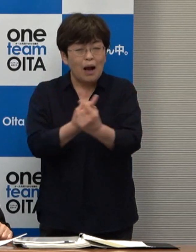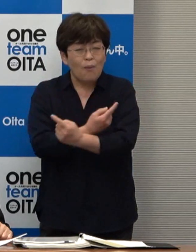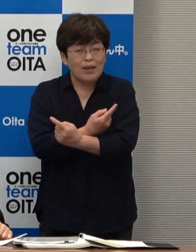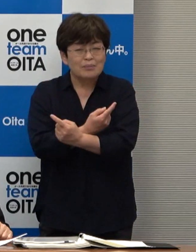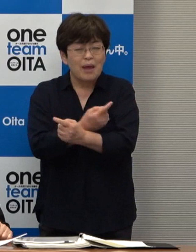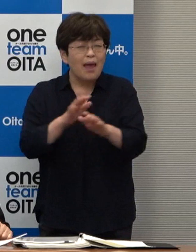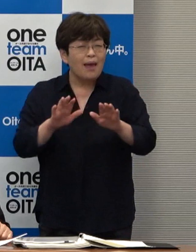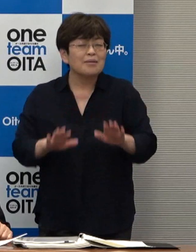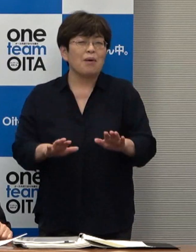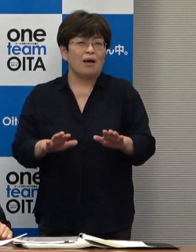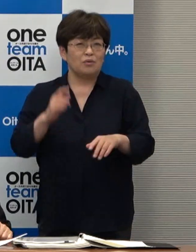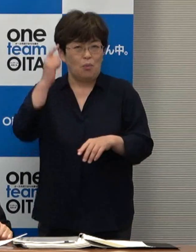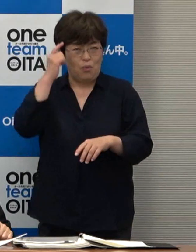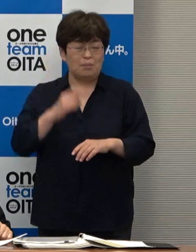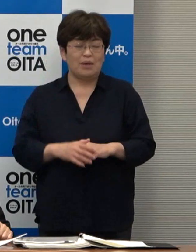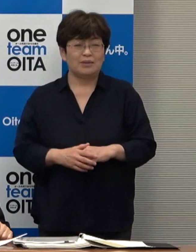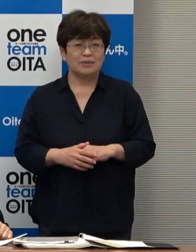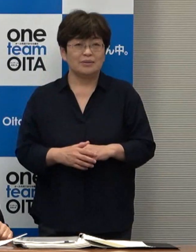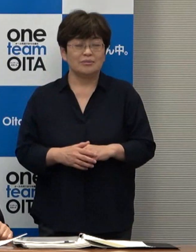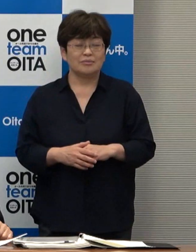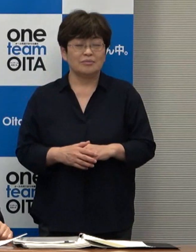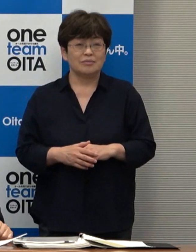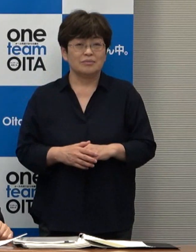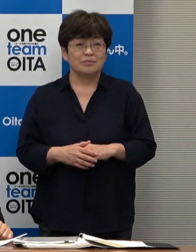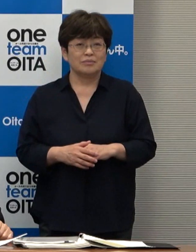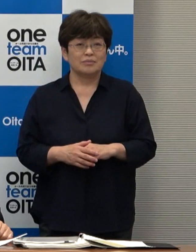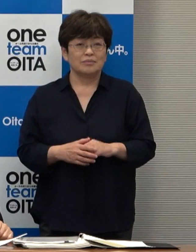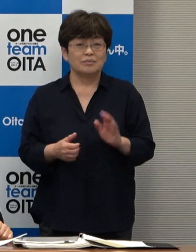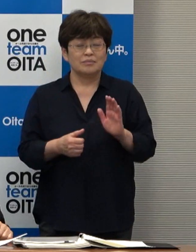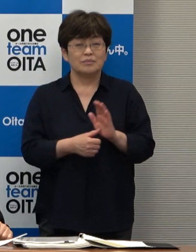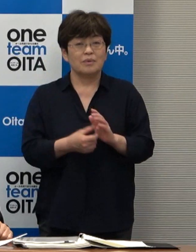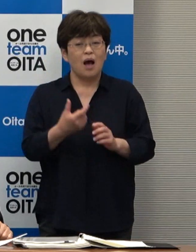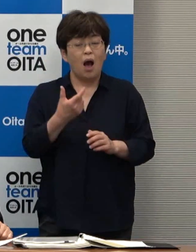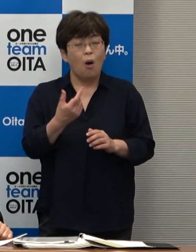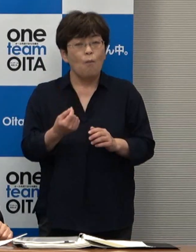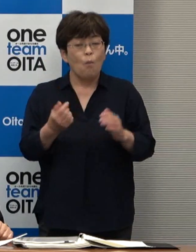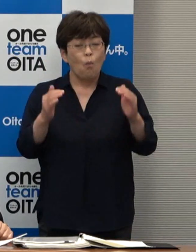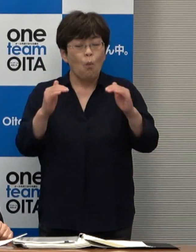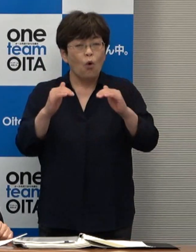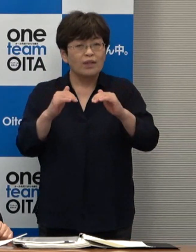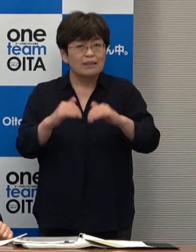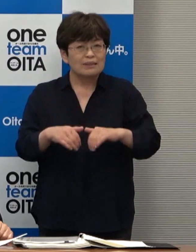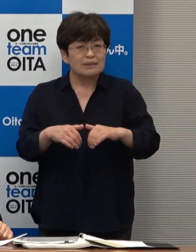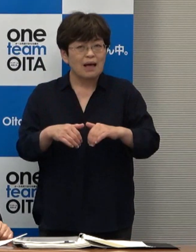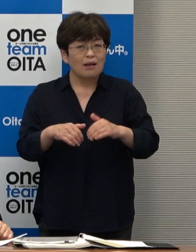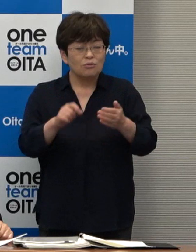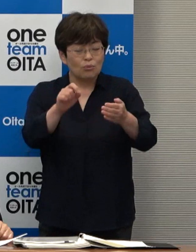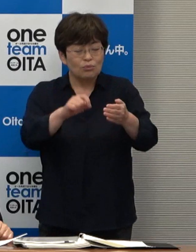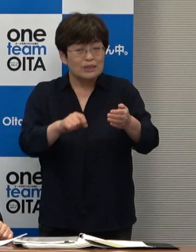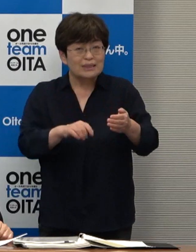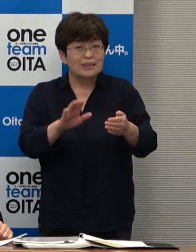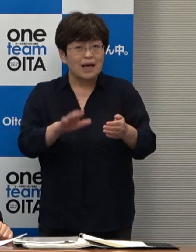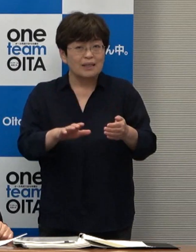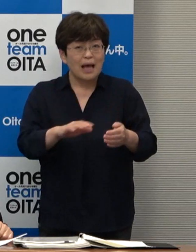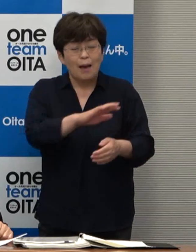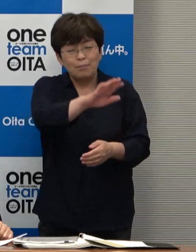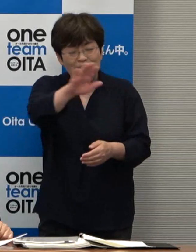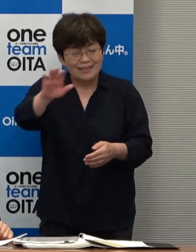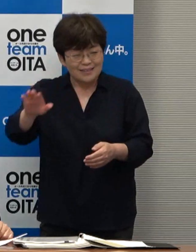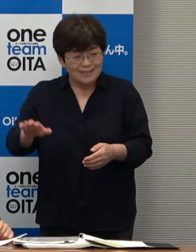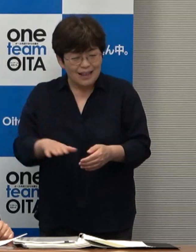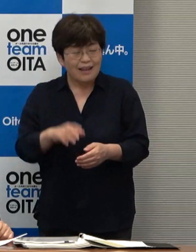て、ちょうど茂谷さんの記事がありましたけど、みんなで考